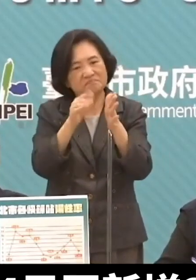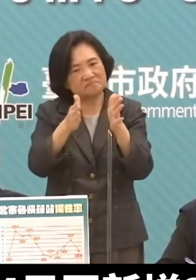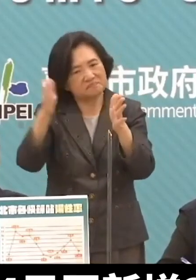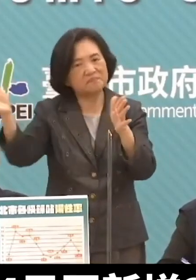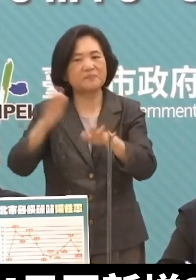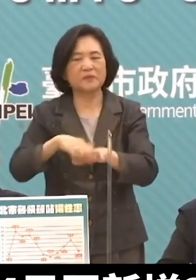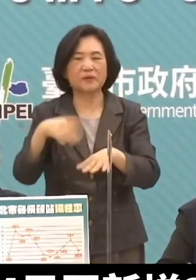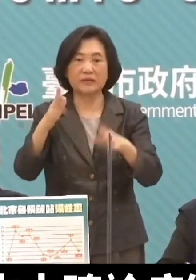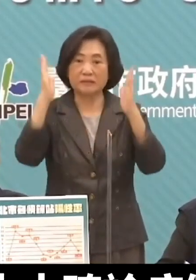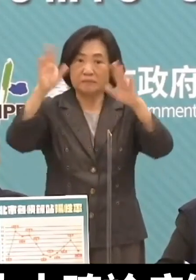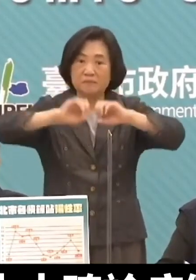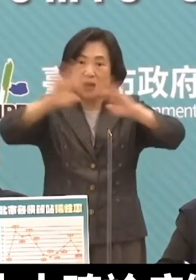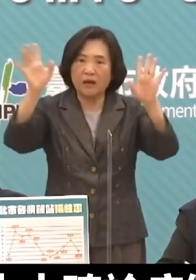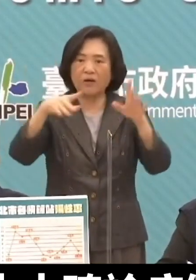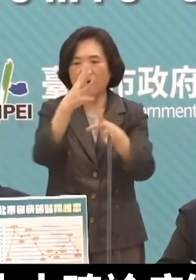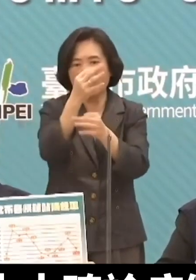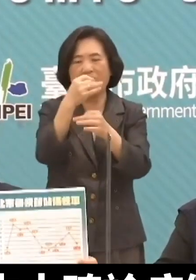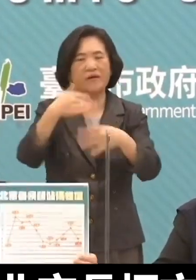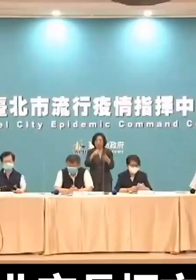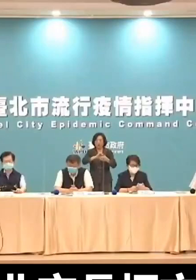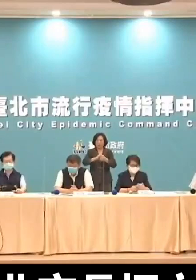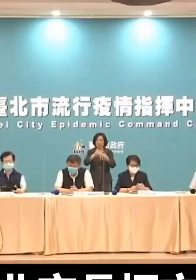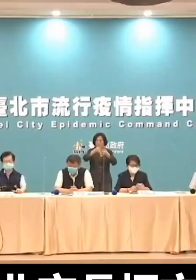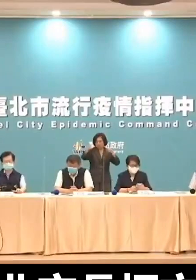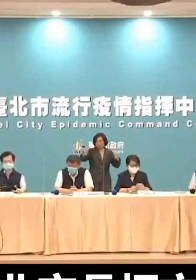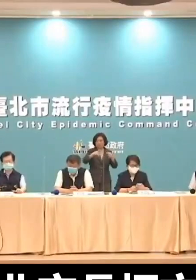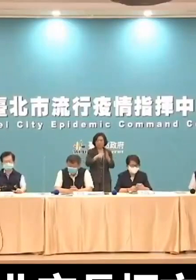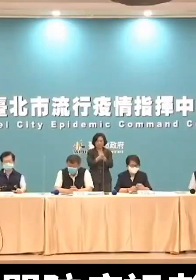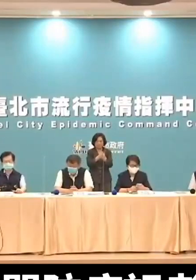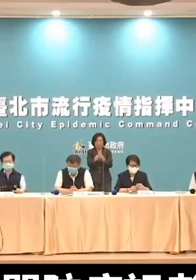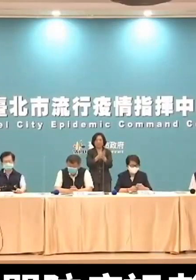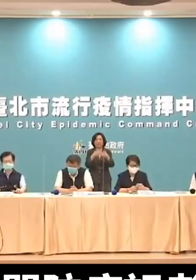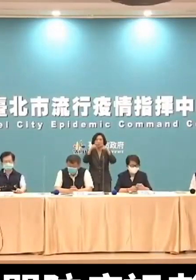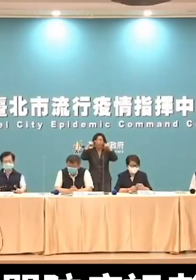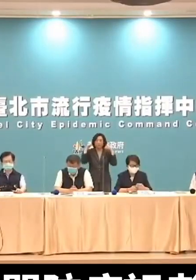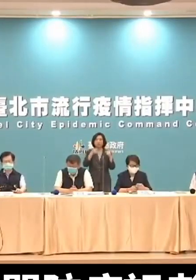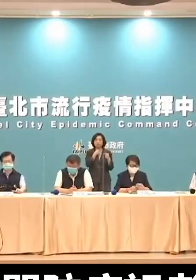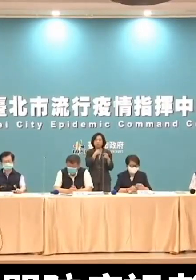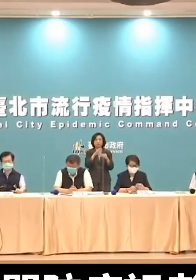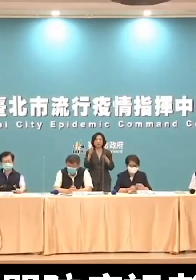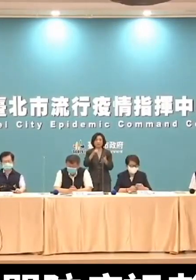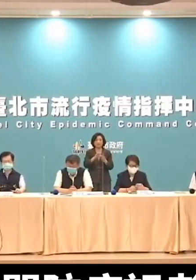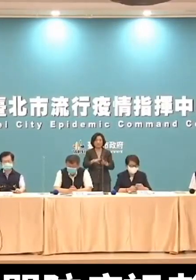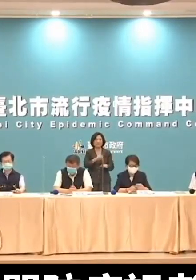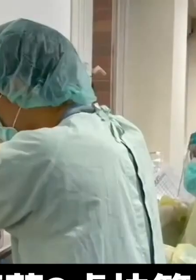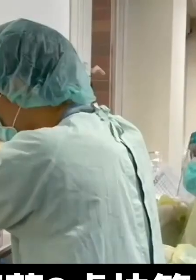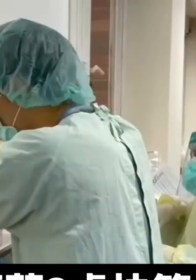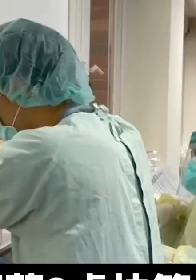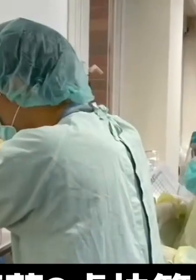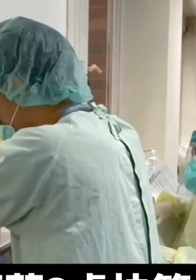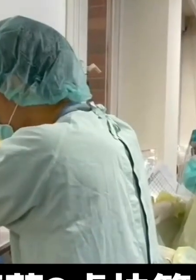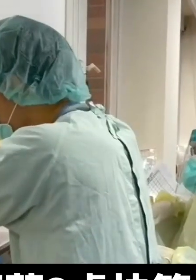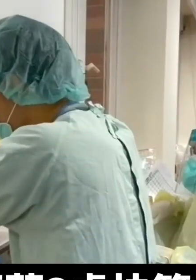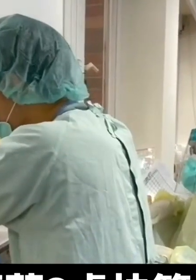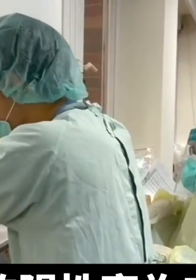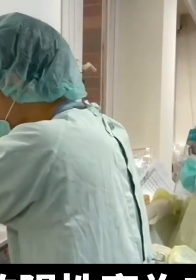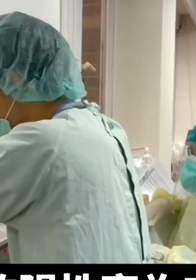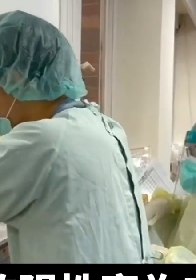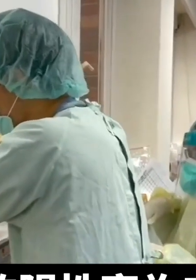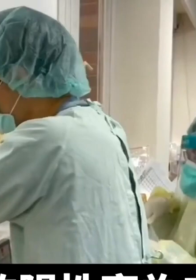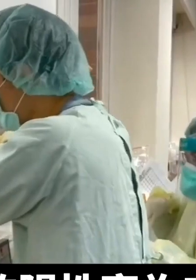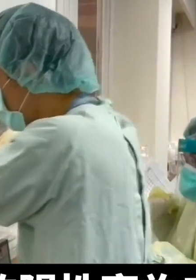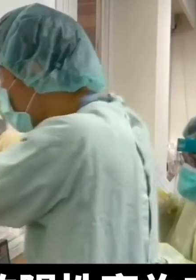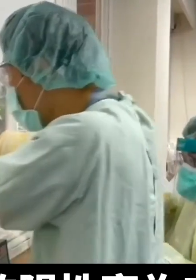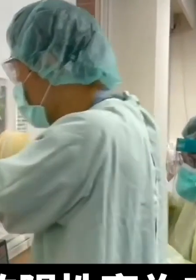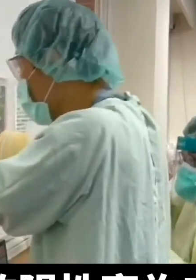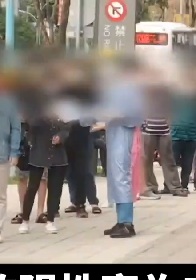增334例本土确诊病例。台北市长柯文哲下午召开防疫记者会表示，万华三处快筛站